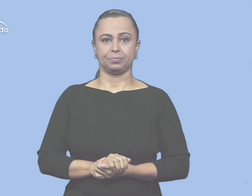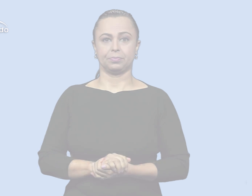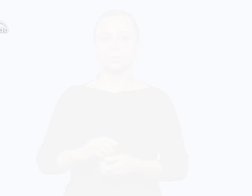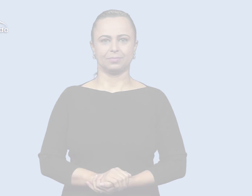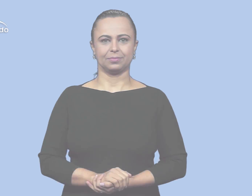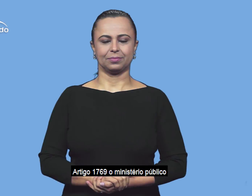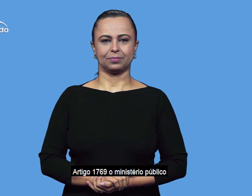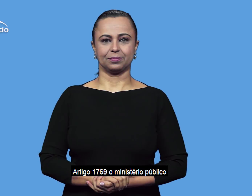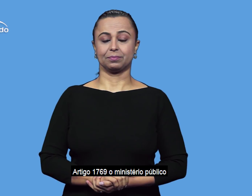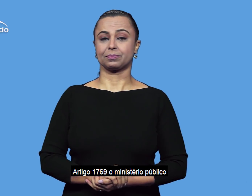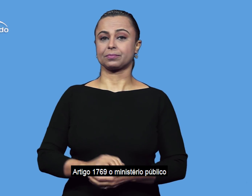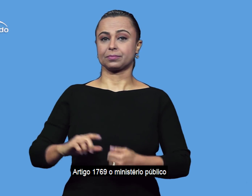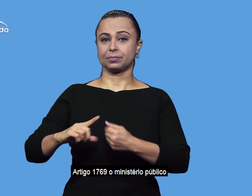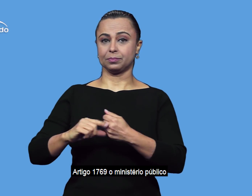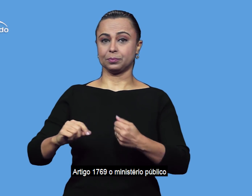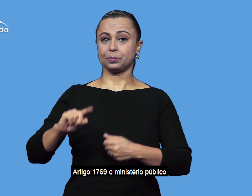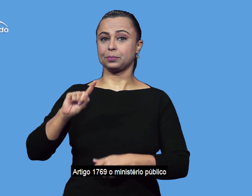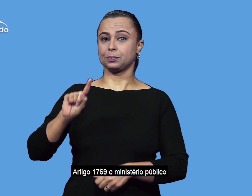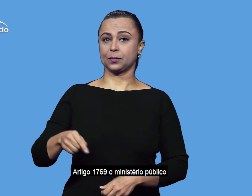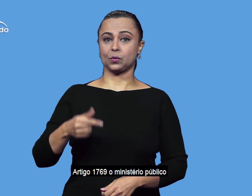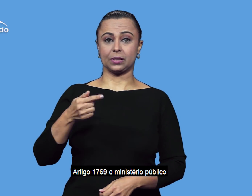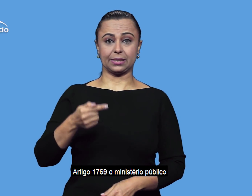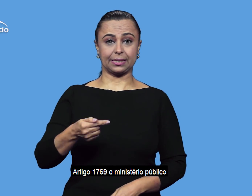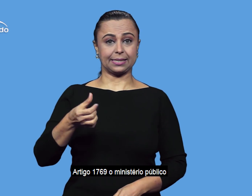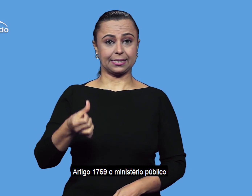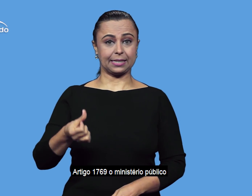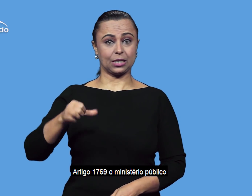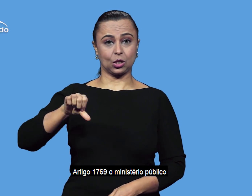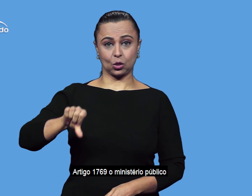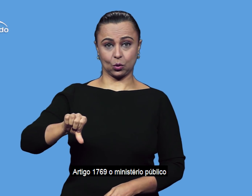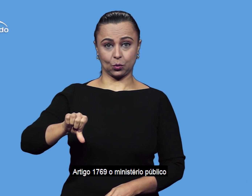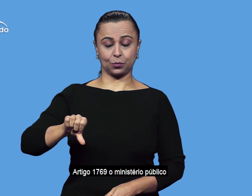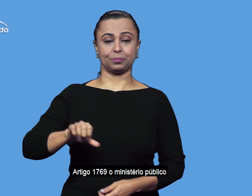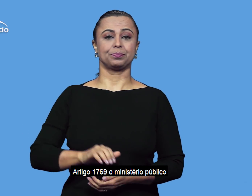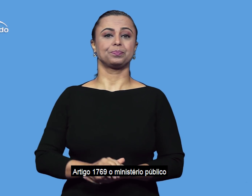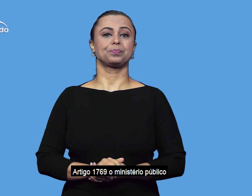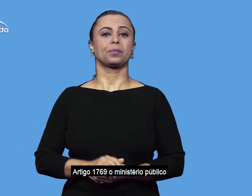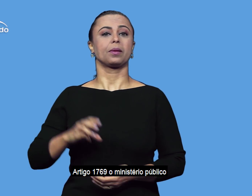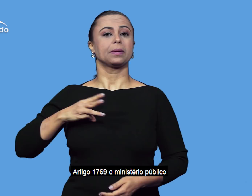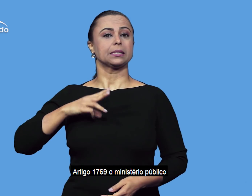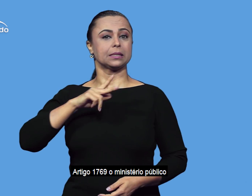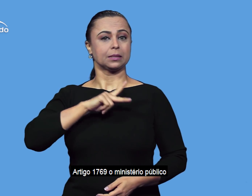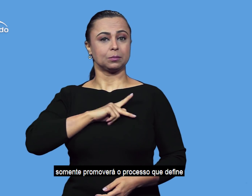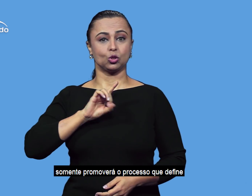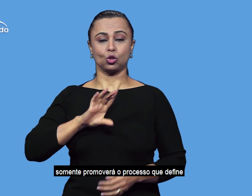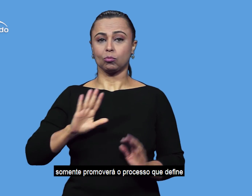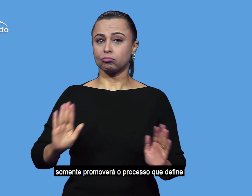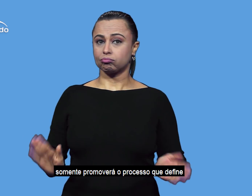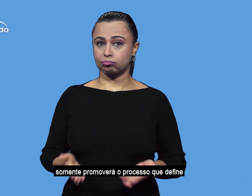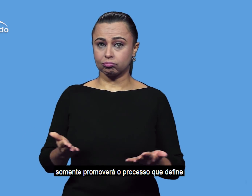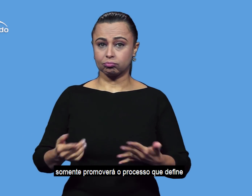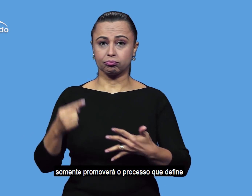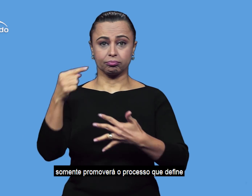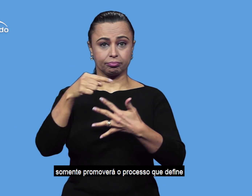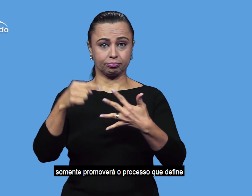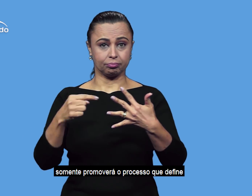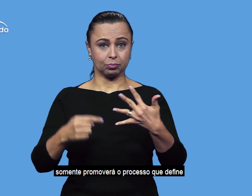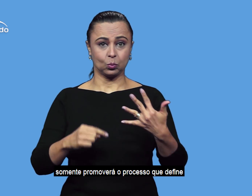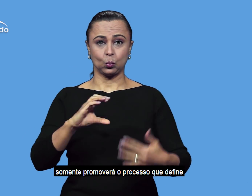o artigo 1769 o ministério público somente promoverá o processo que define os termos